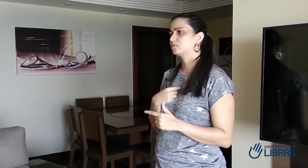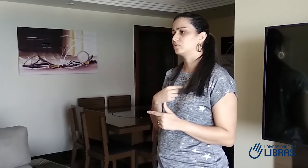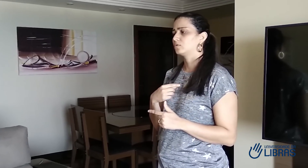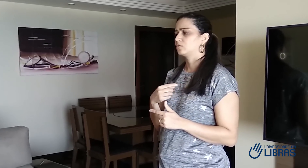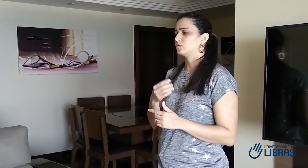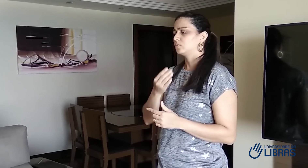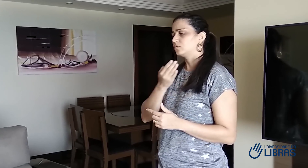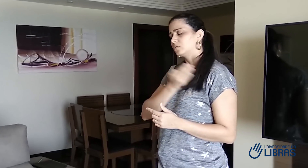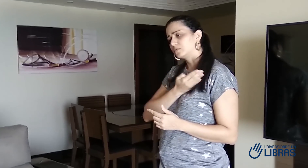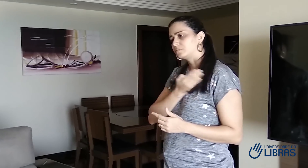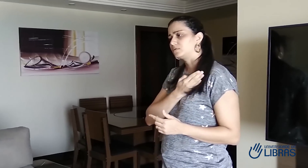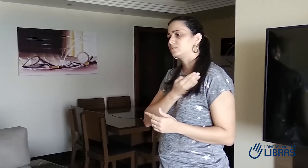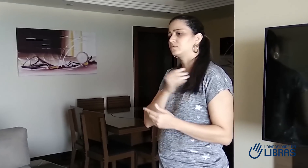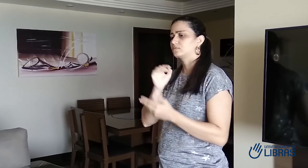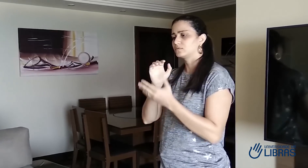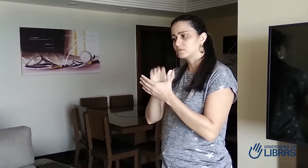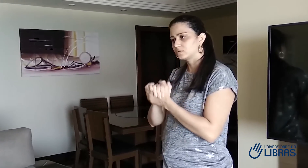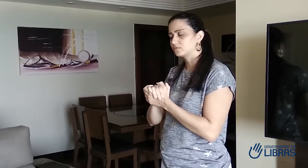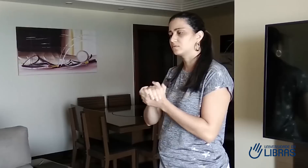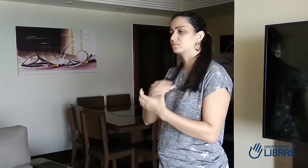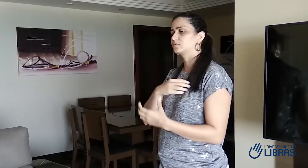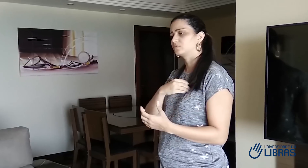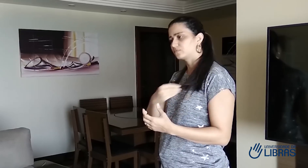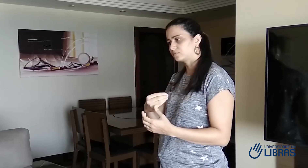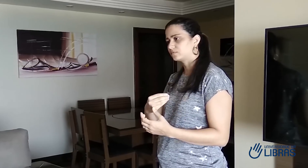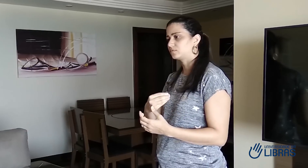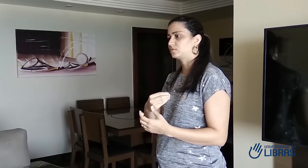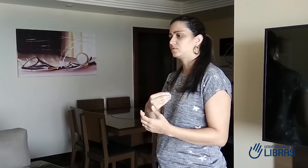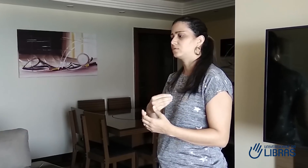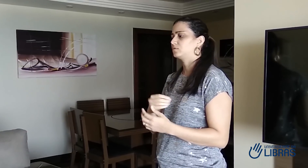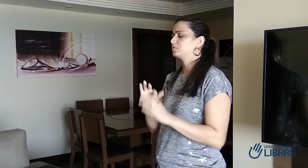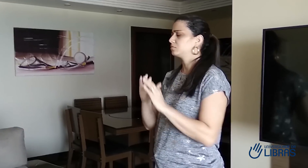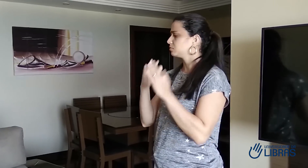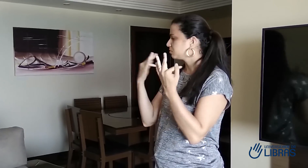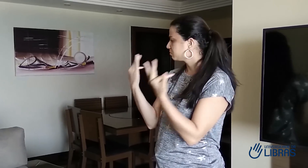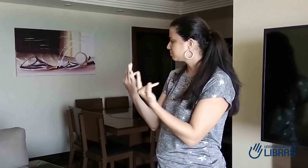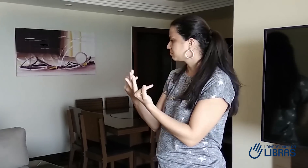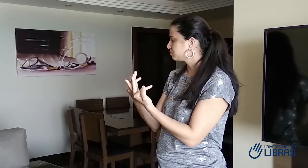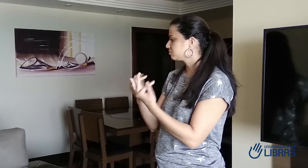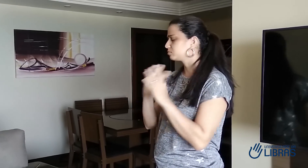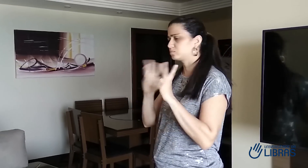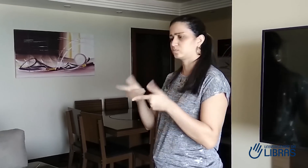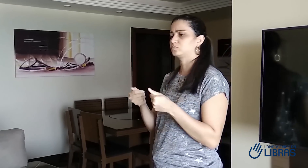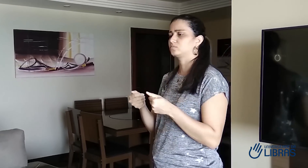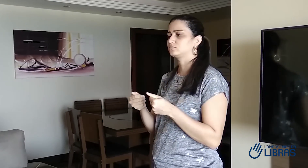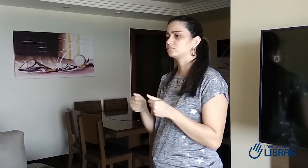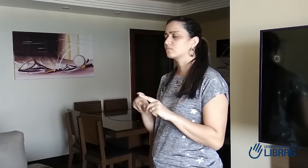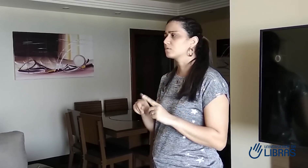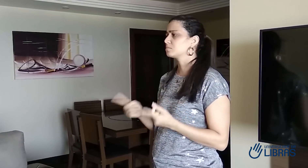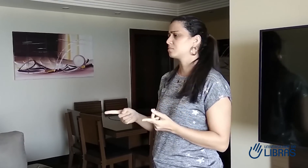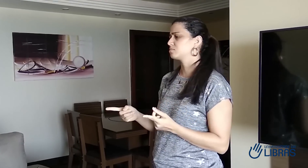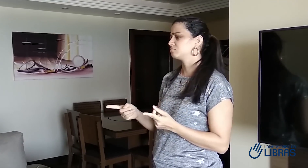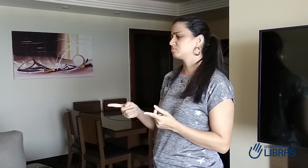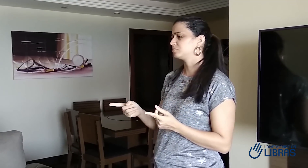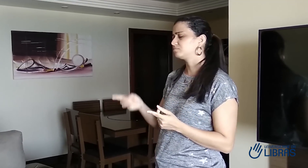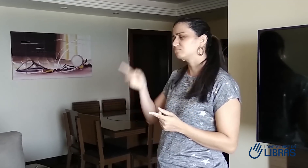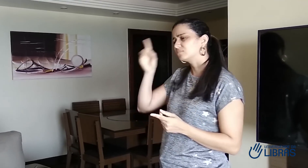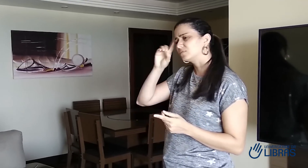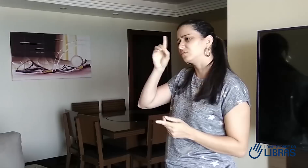eu e esse meu amigo que é intérprete. Então assim, foi maravilhoso. Então assim, com 17 dias, gente, há